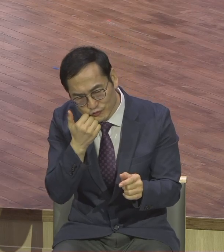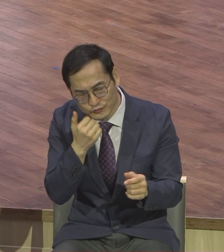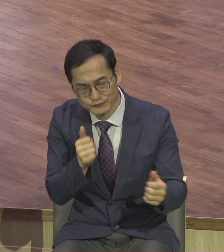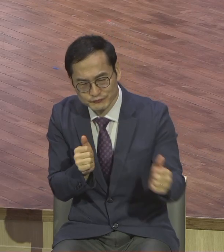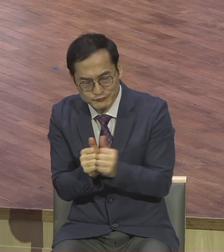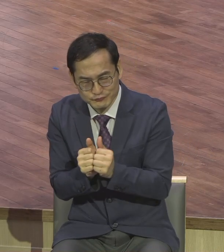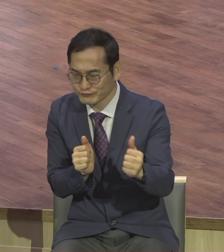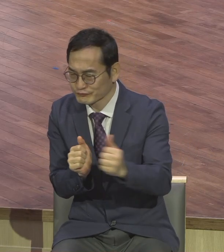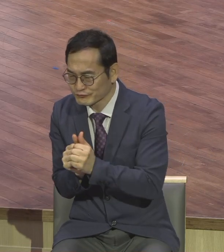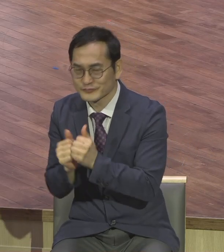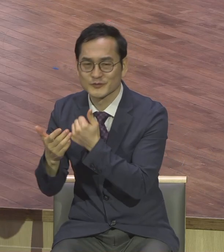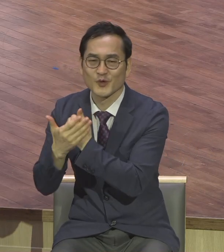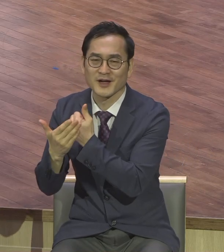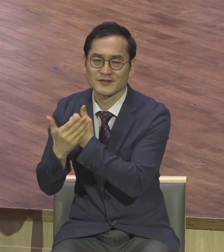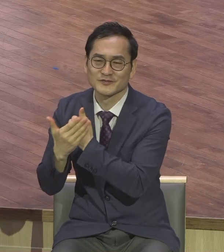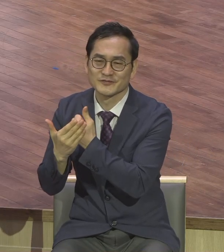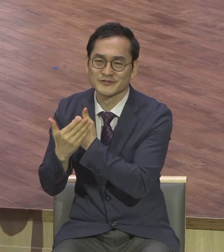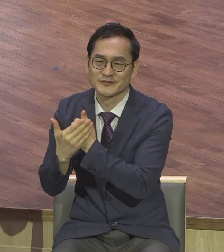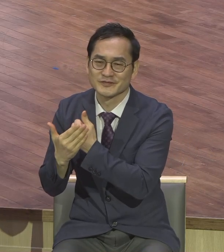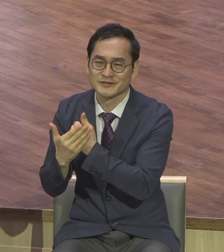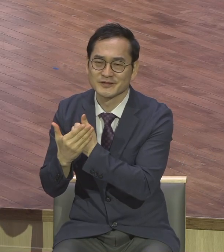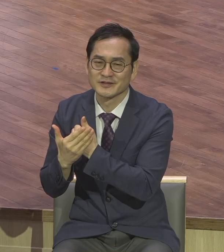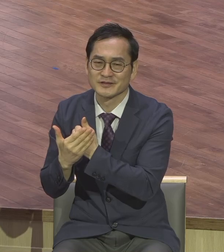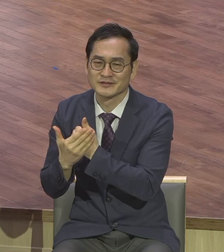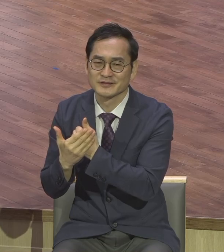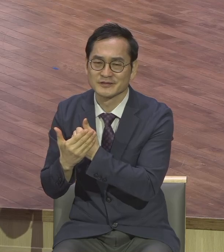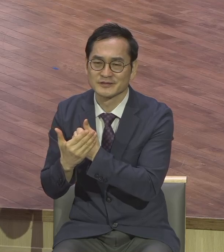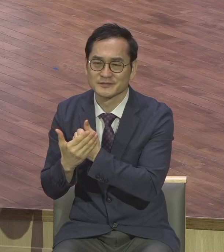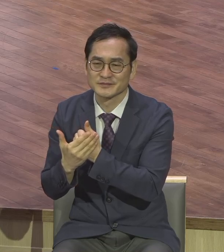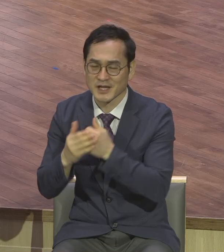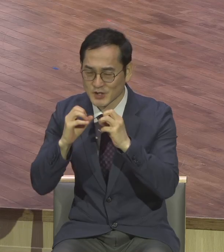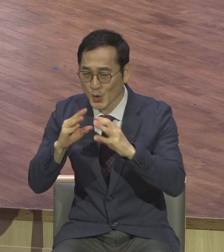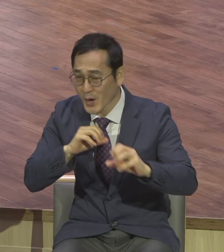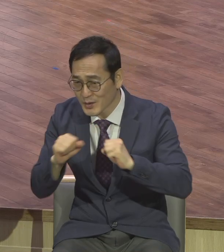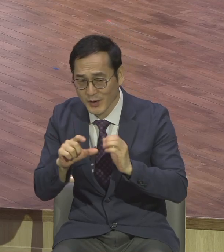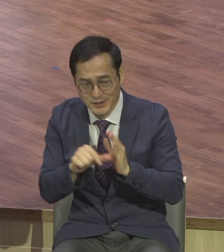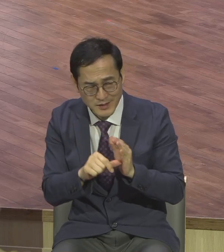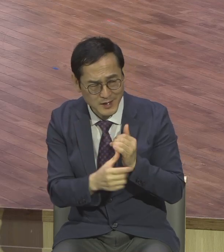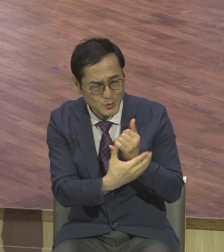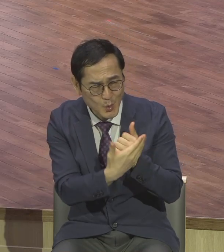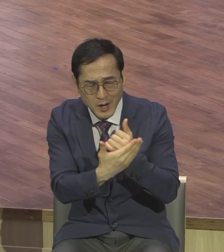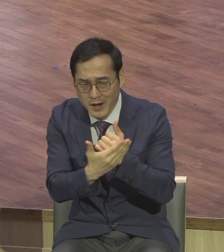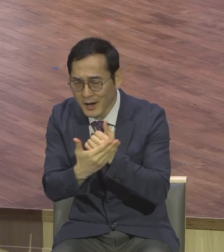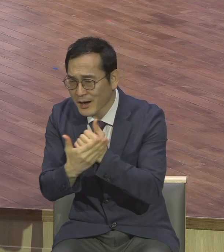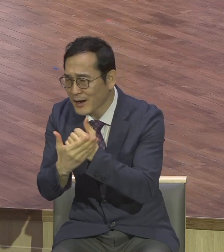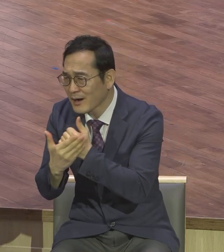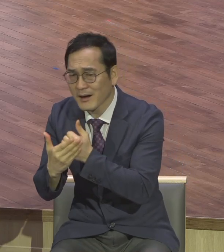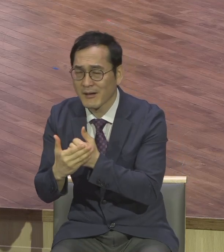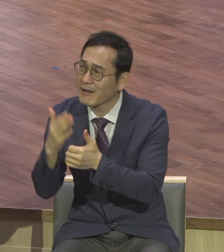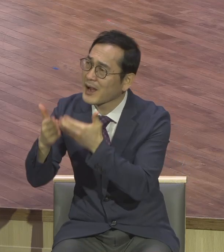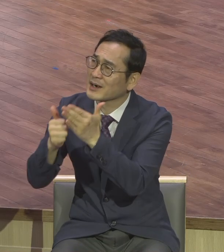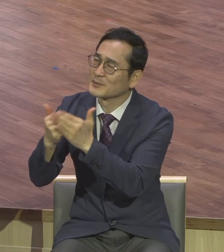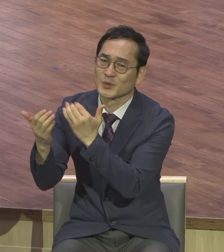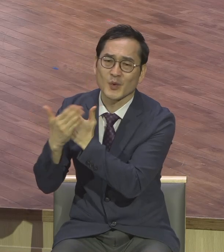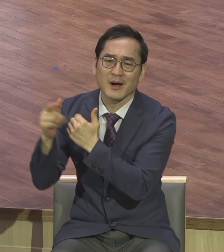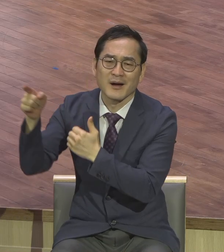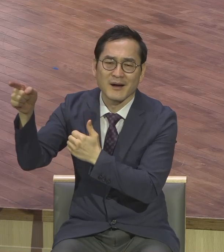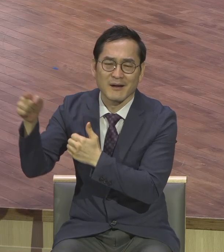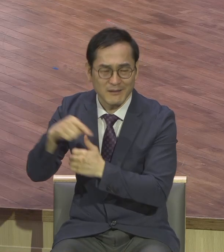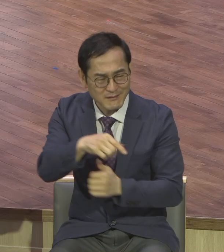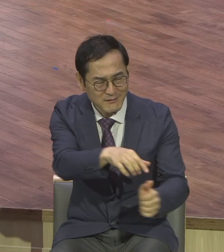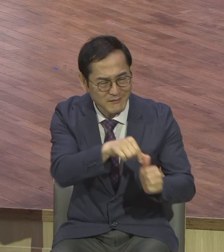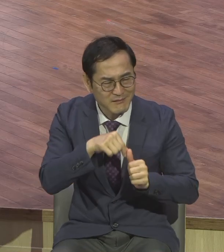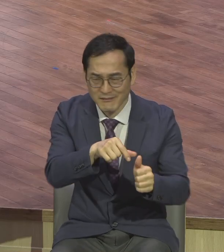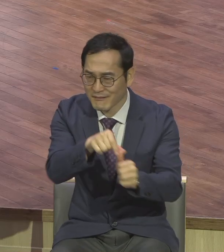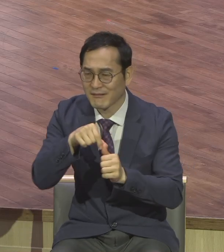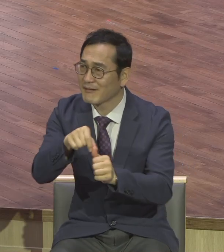함께 생명운동을 해나갈 수 있도록 정말 신기하고 놀라워요. 하나님의